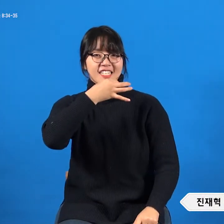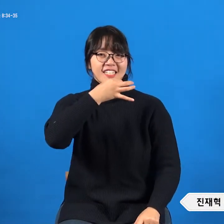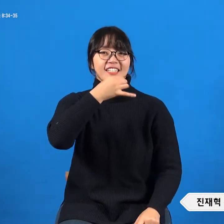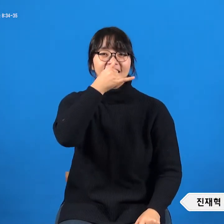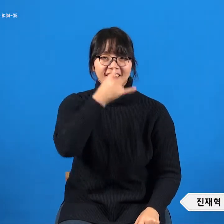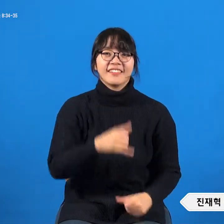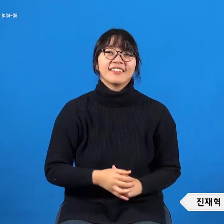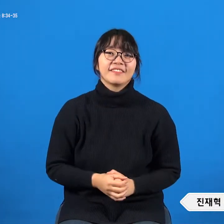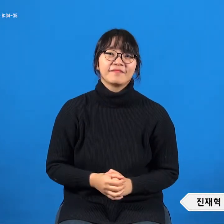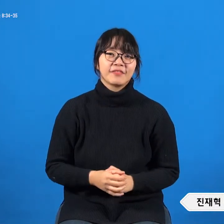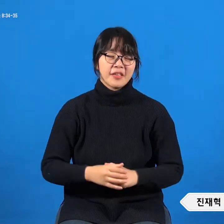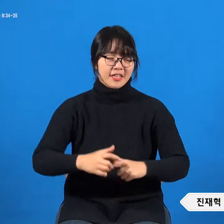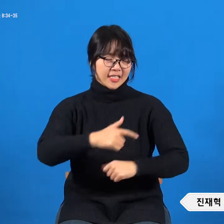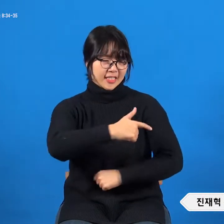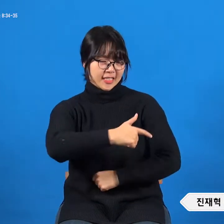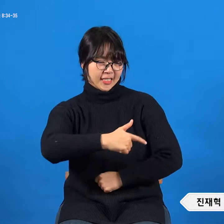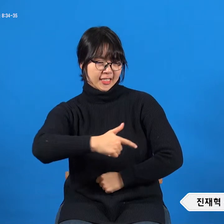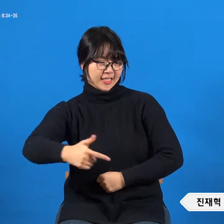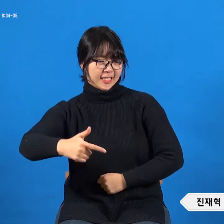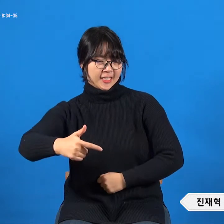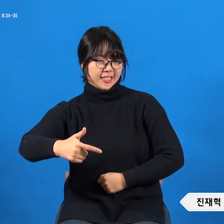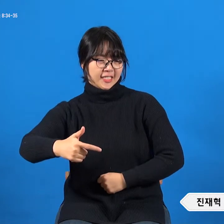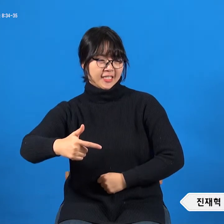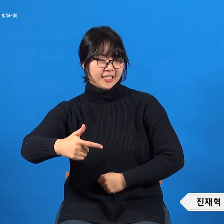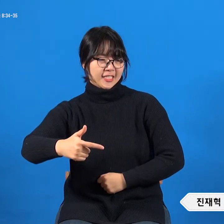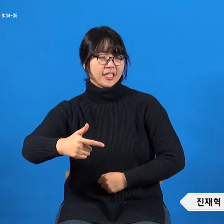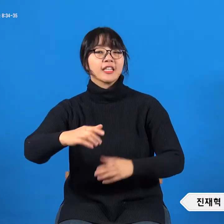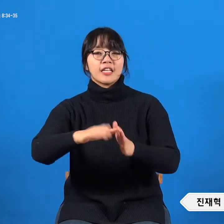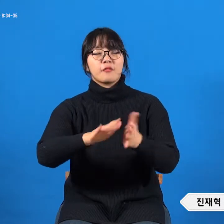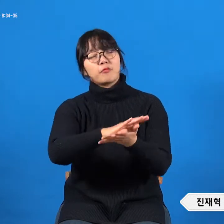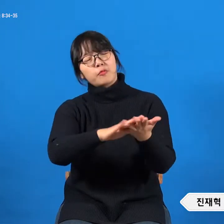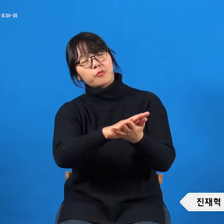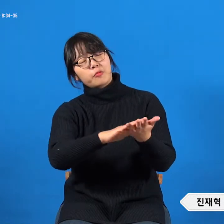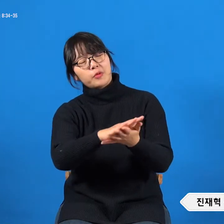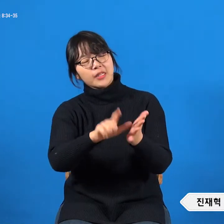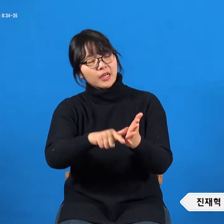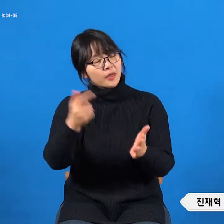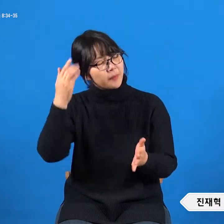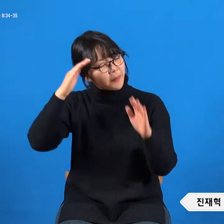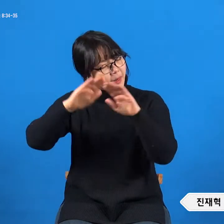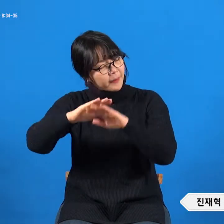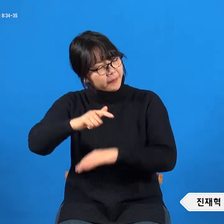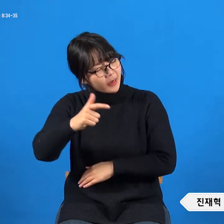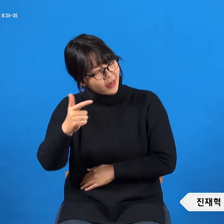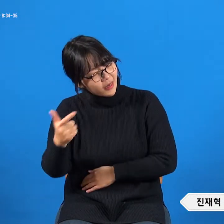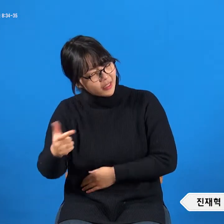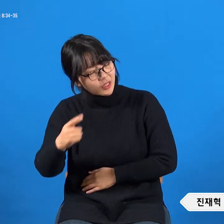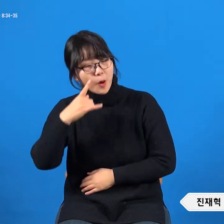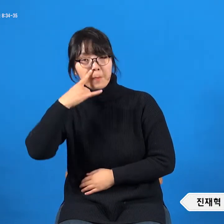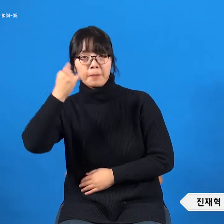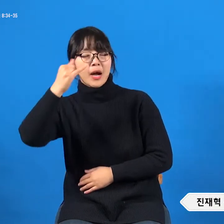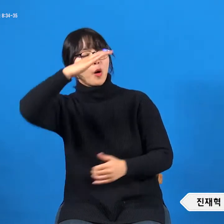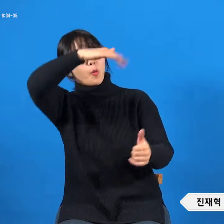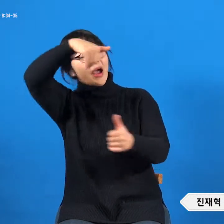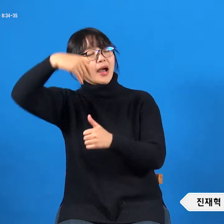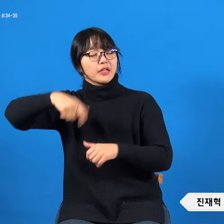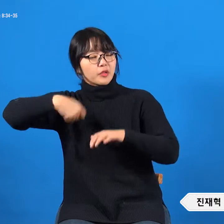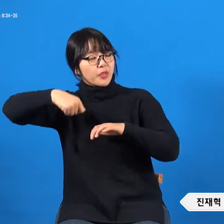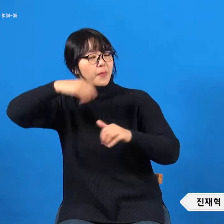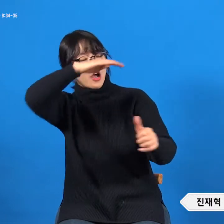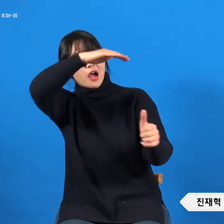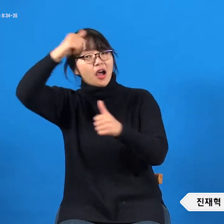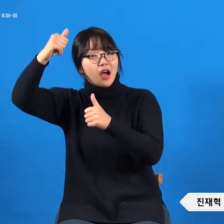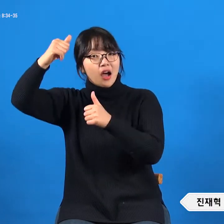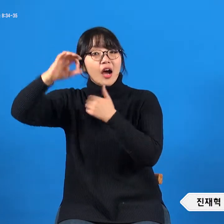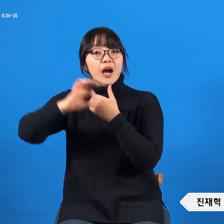많은 땅을 얻어도 어두워질 부분 엄마가 집에서 부릅니다. 밥 먹어라, 이제 들어와라. 그러면 아무리 많은